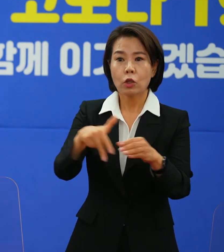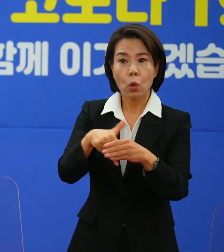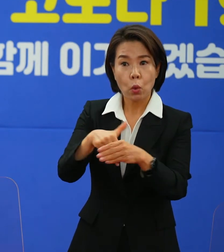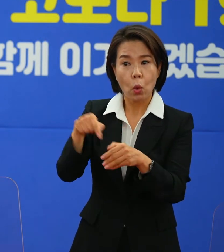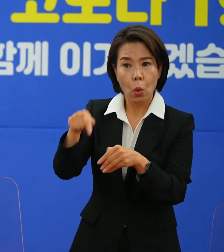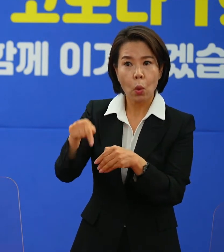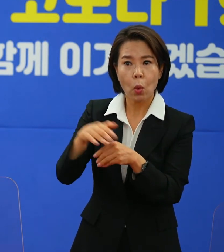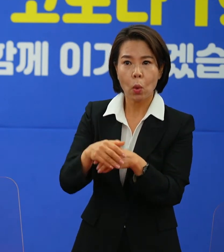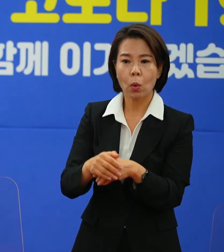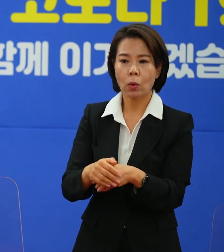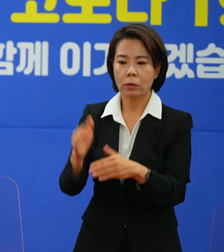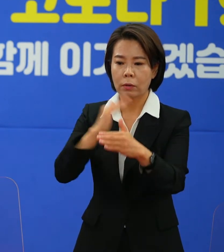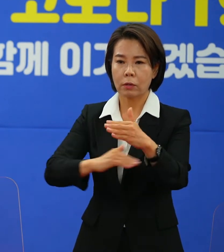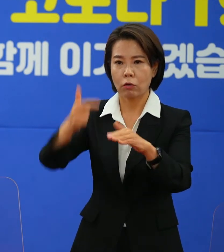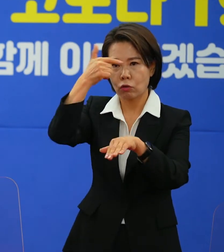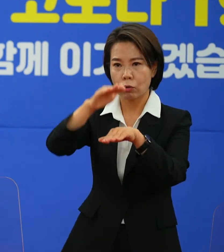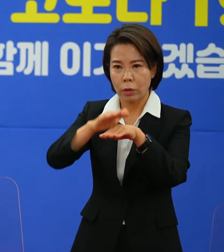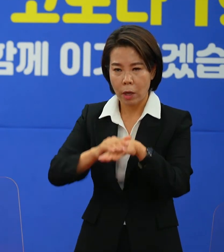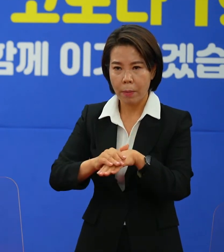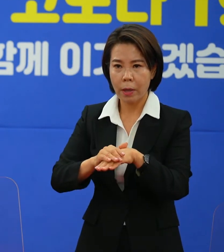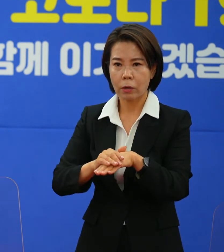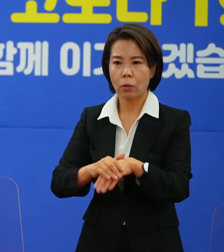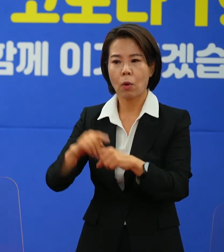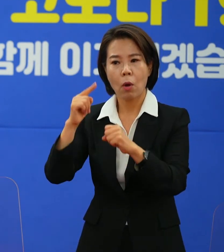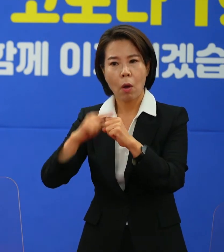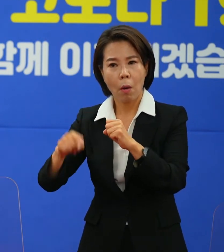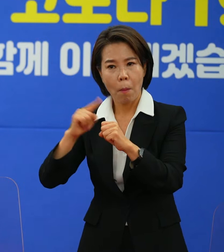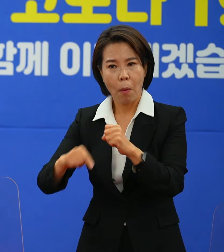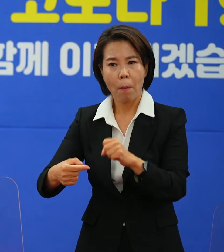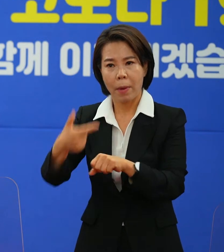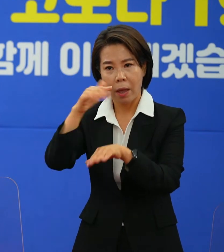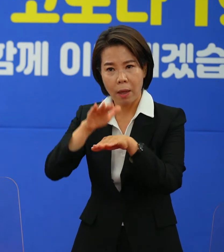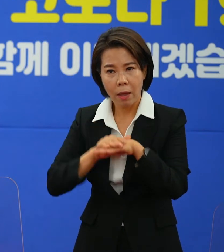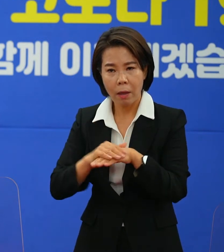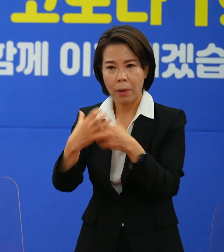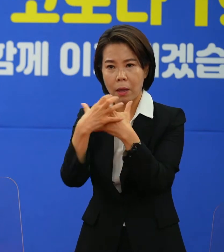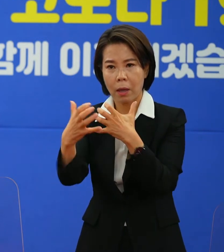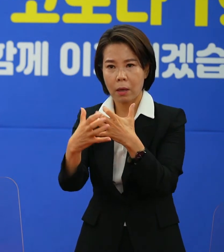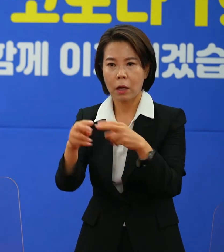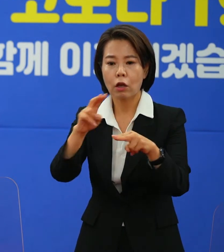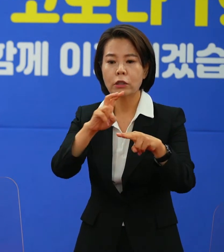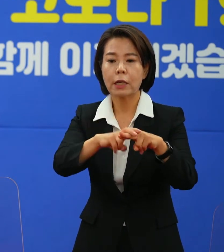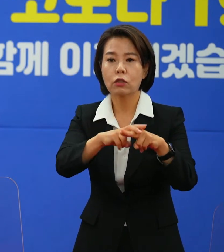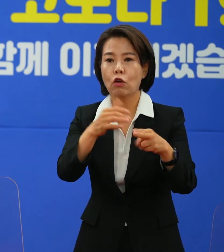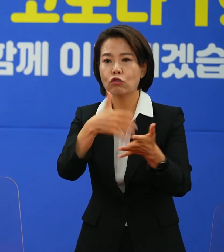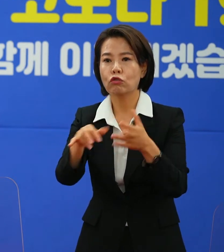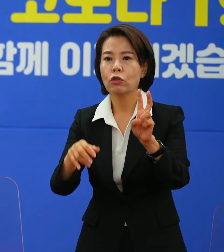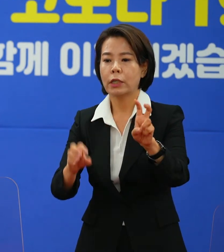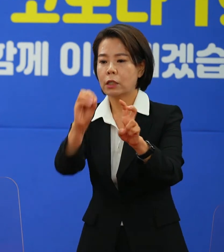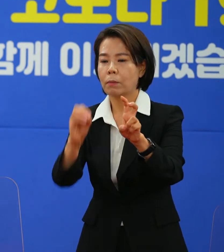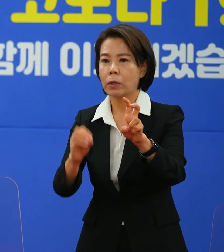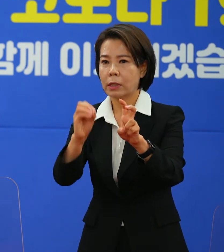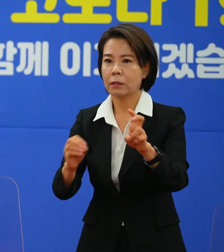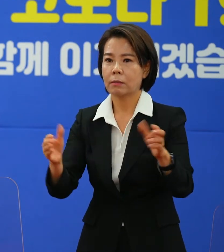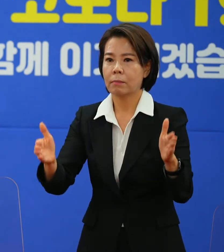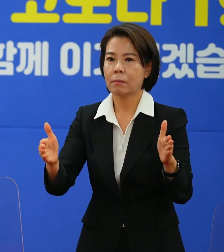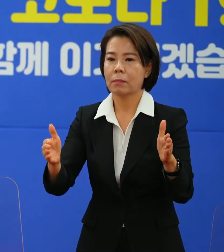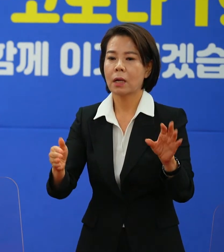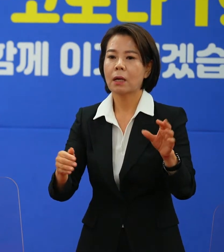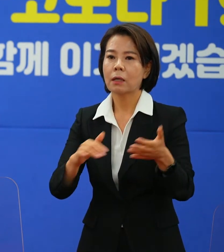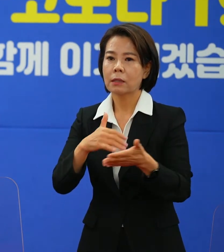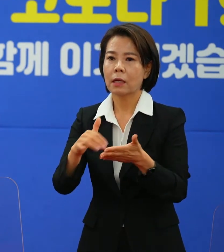종교시설인 경우 정규 예배, 미사, 법회, 시일식 등은 좌석수의 20% 범위 내로